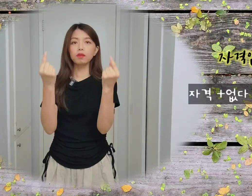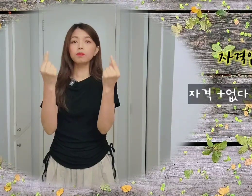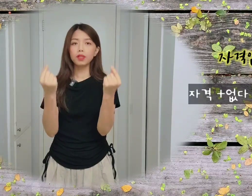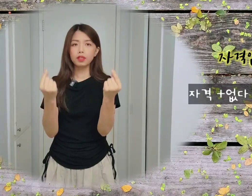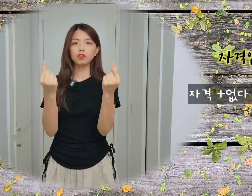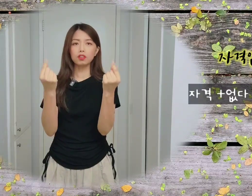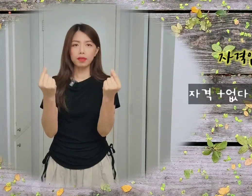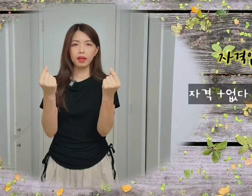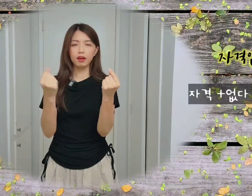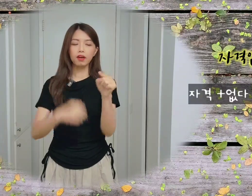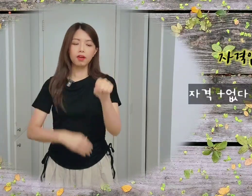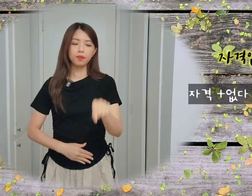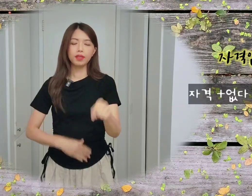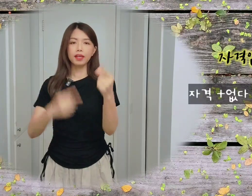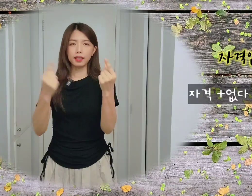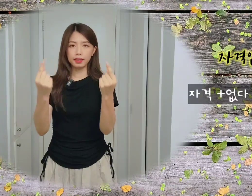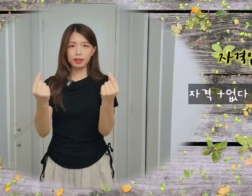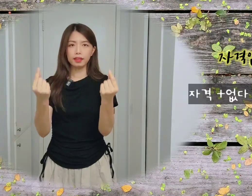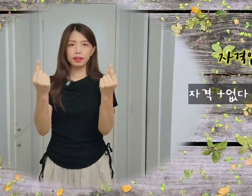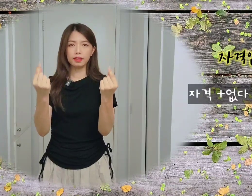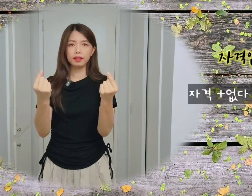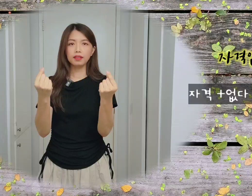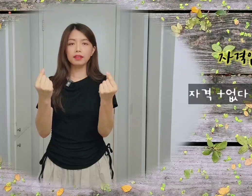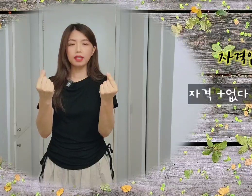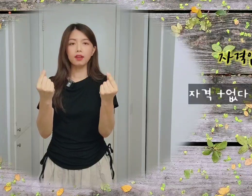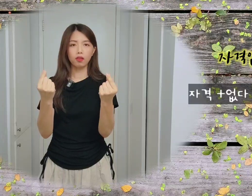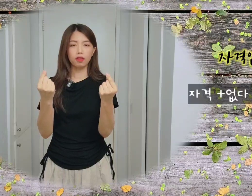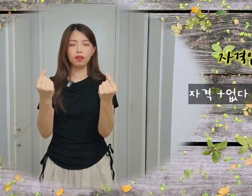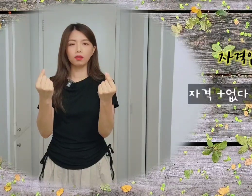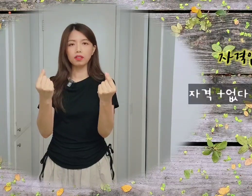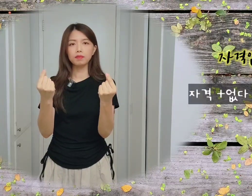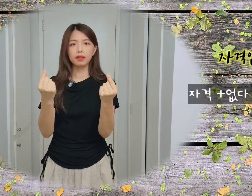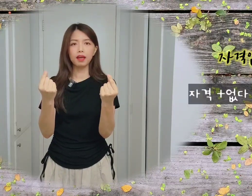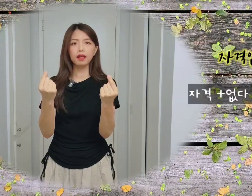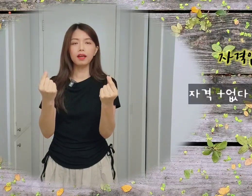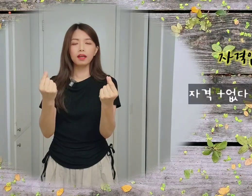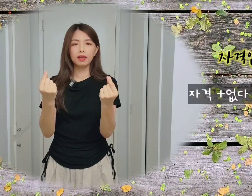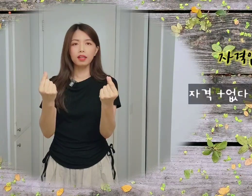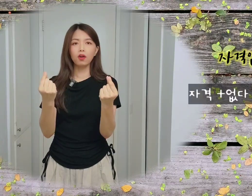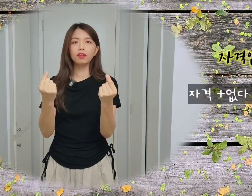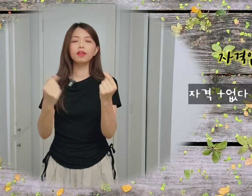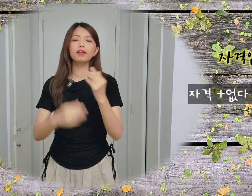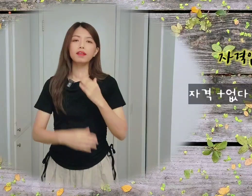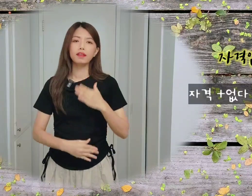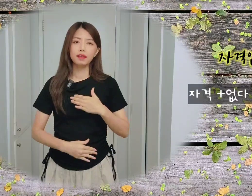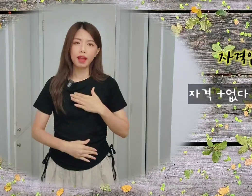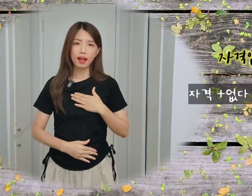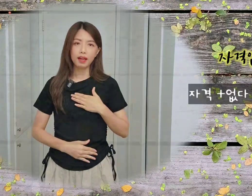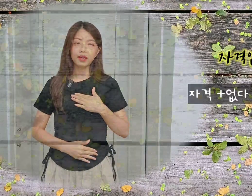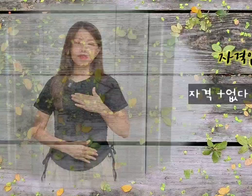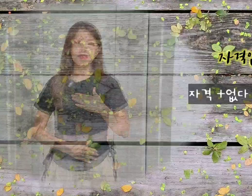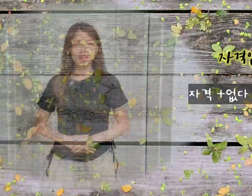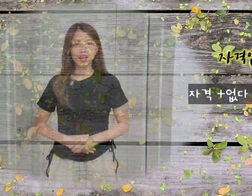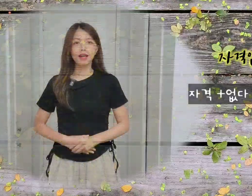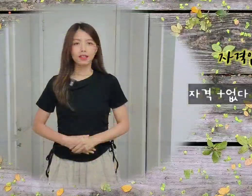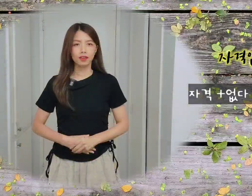2번 부딪혀 주시면 돼요. 이 같은, 이런 뜻입니다. 이런